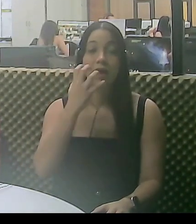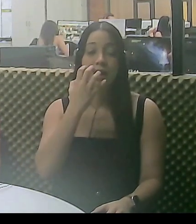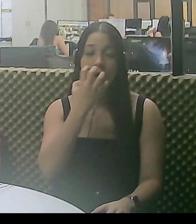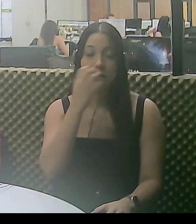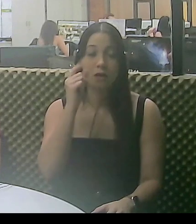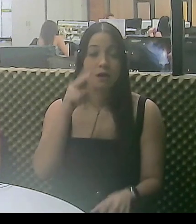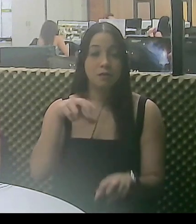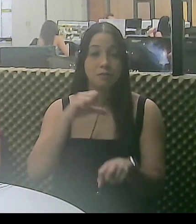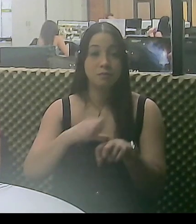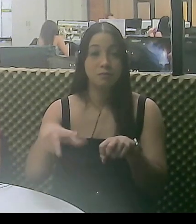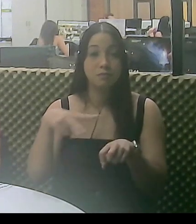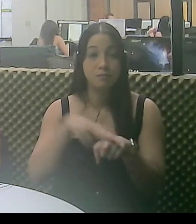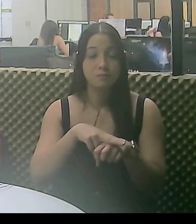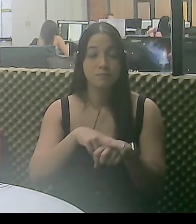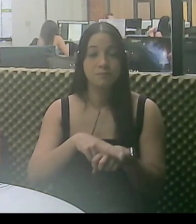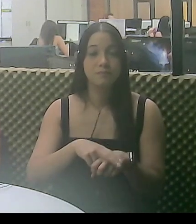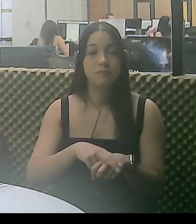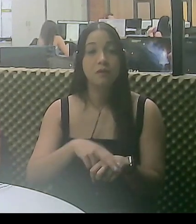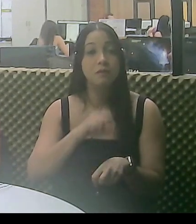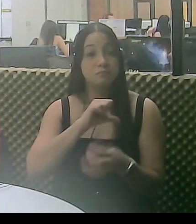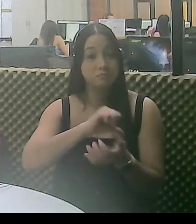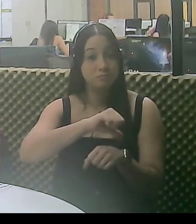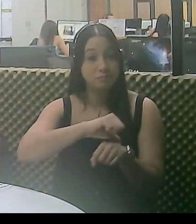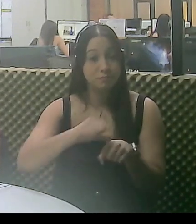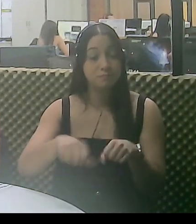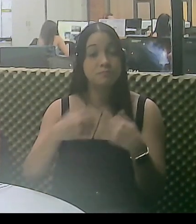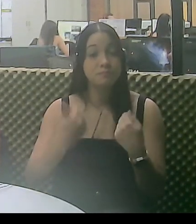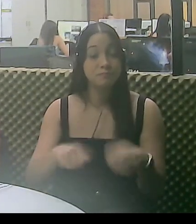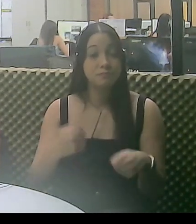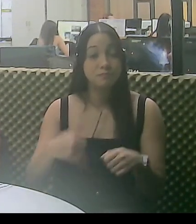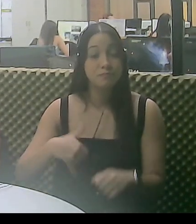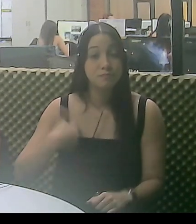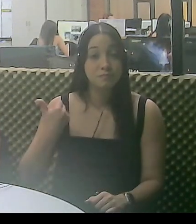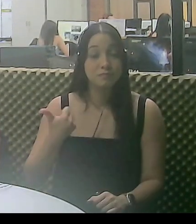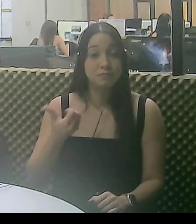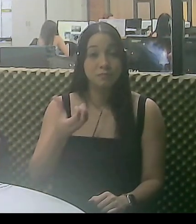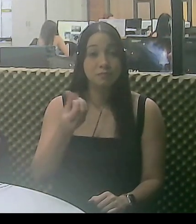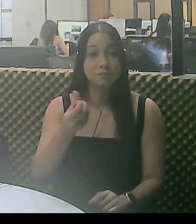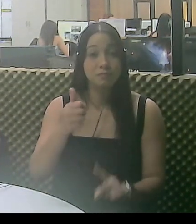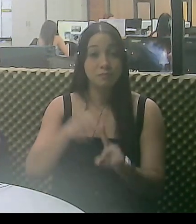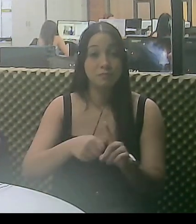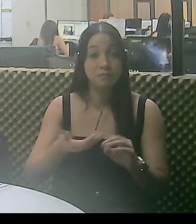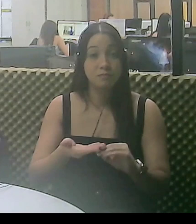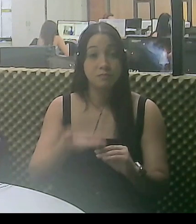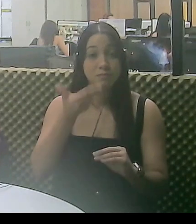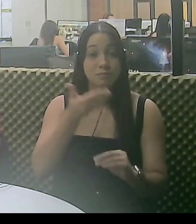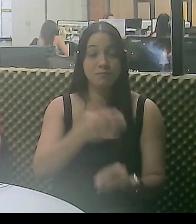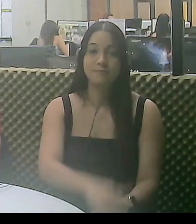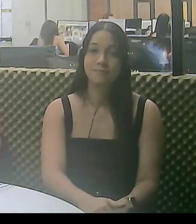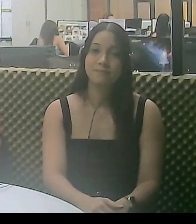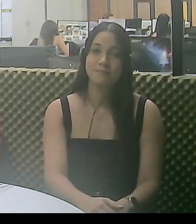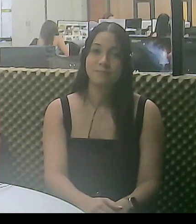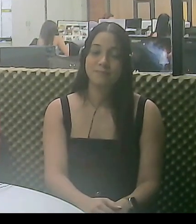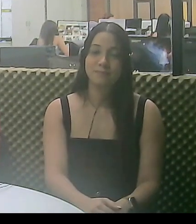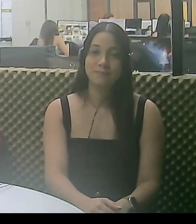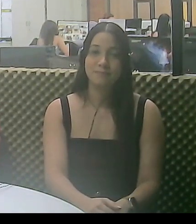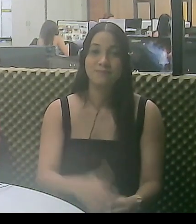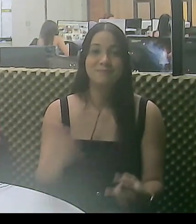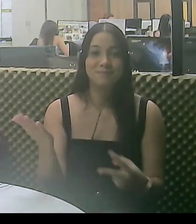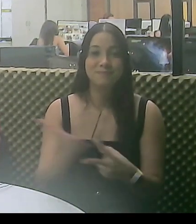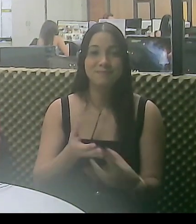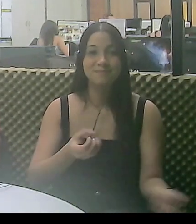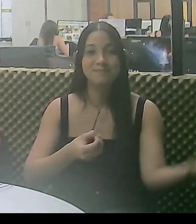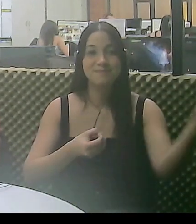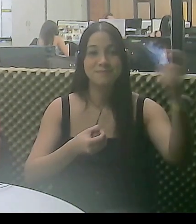página principal do portal da Prefeitura, na aba Castramóvel. Para fazer o procedimento, é necessário que o animal tenha a idade mínima